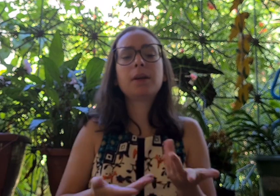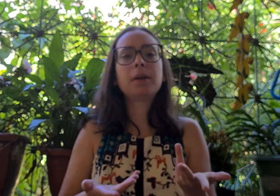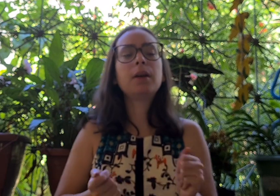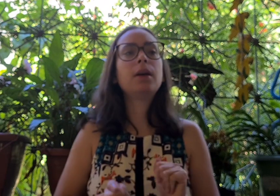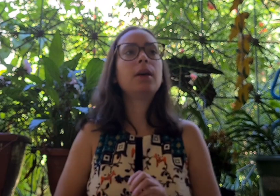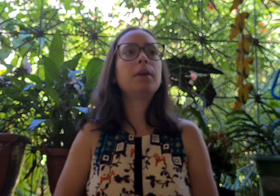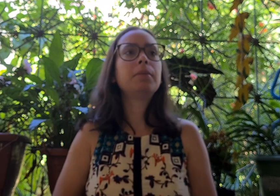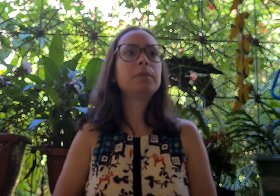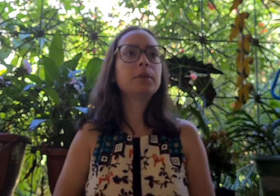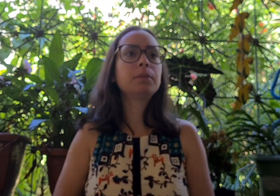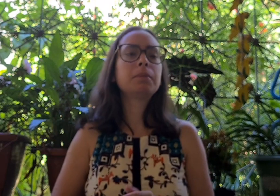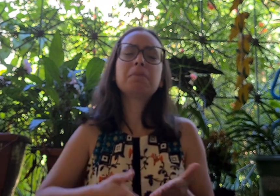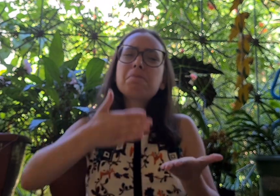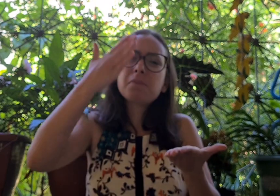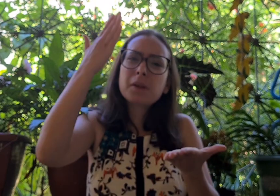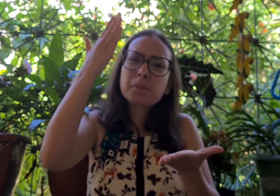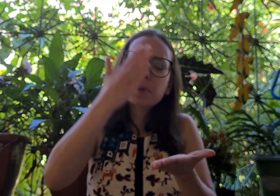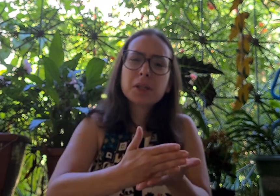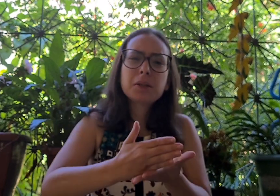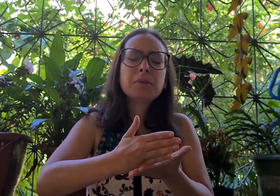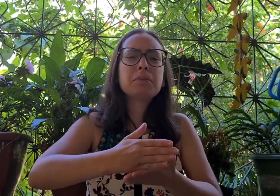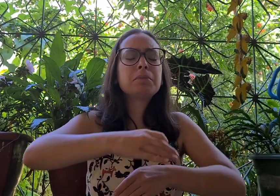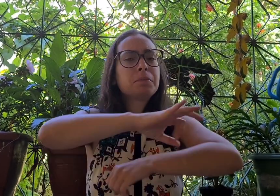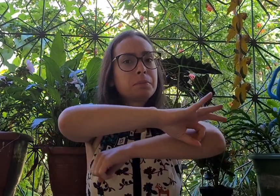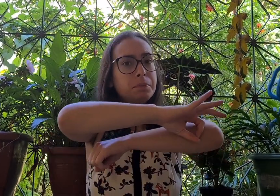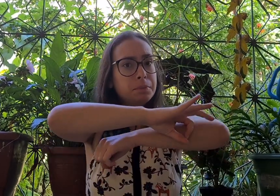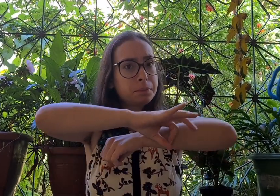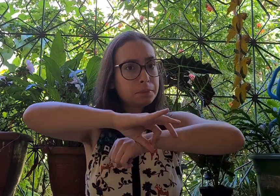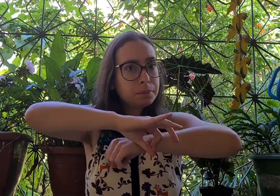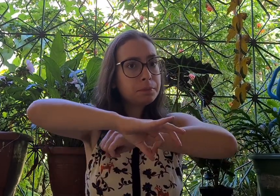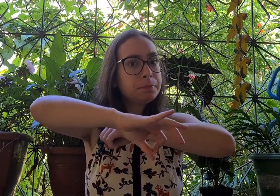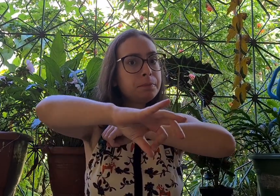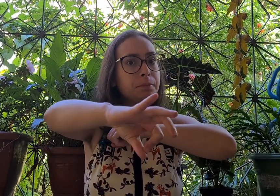nossas atitudes temos a barreira arquitetônica